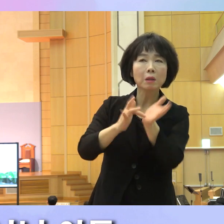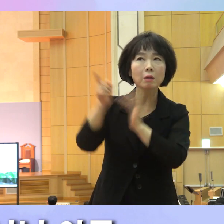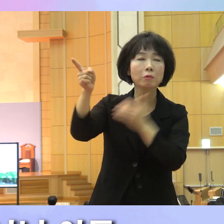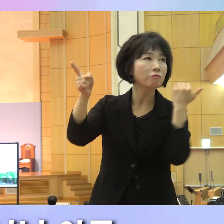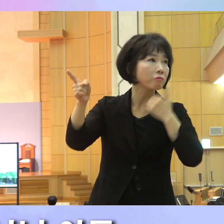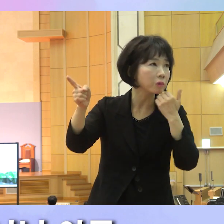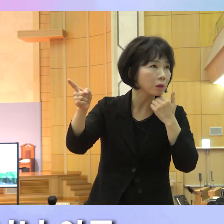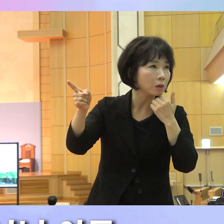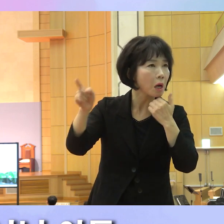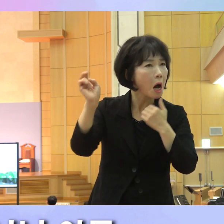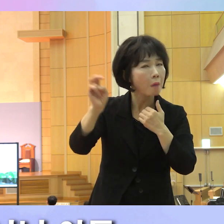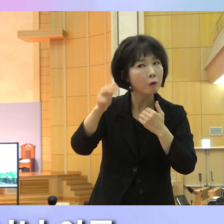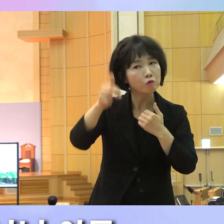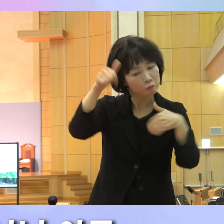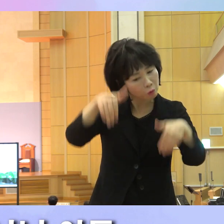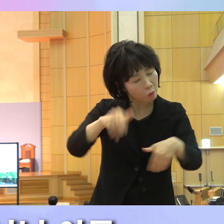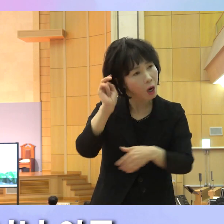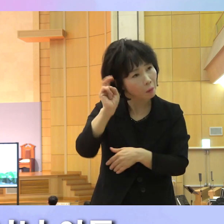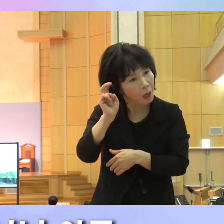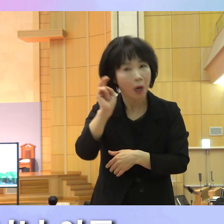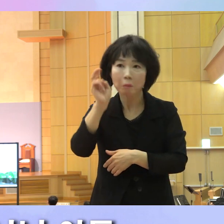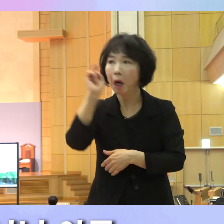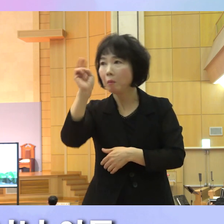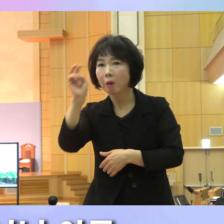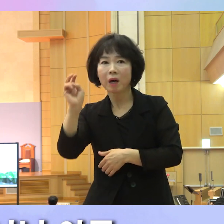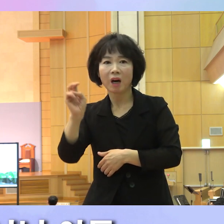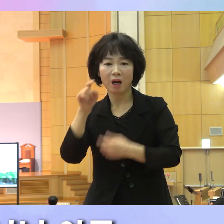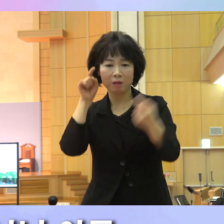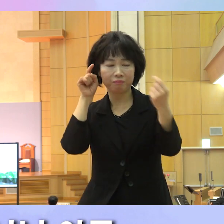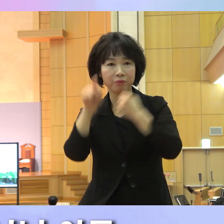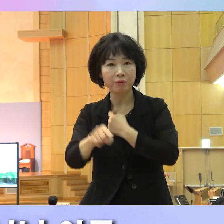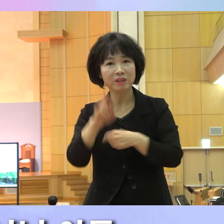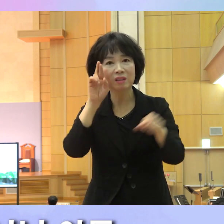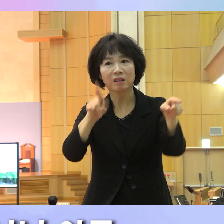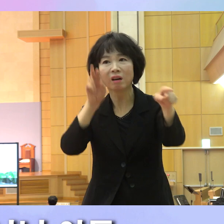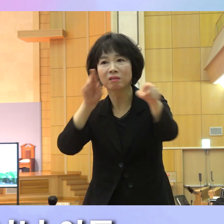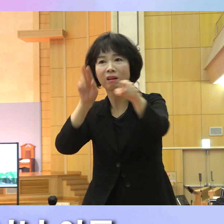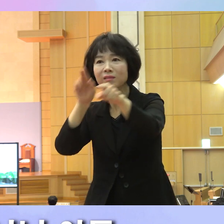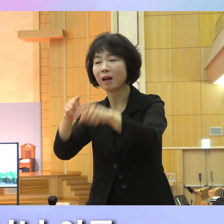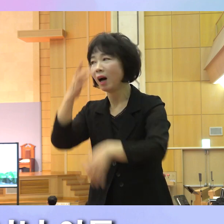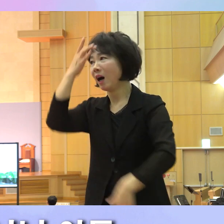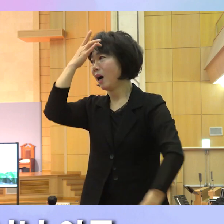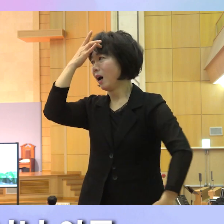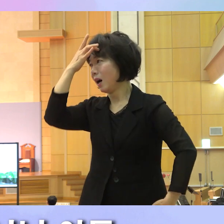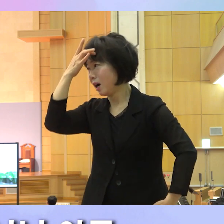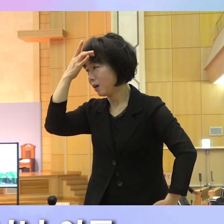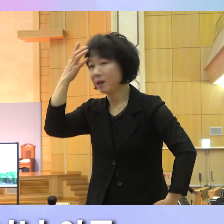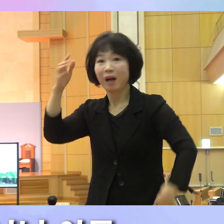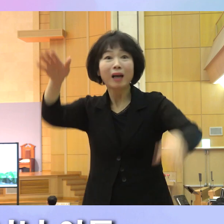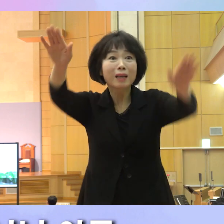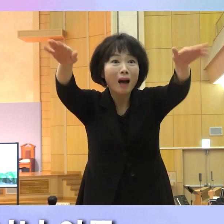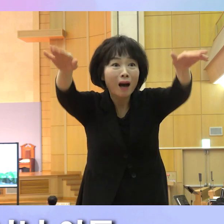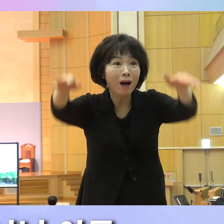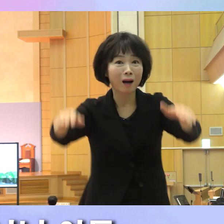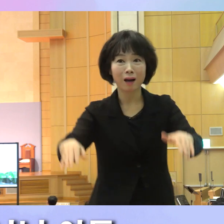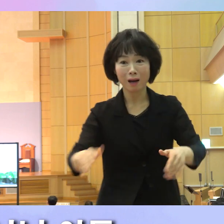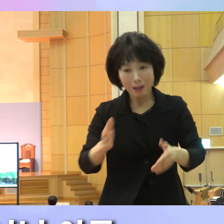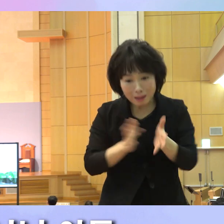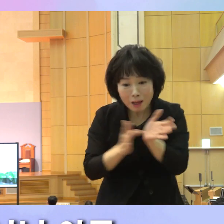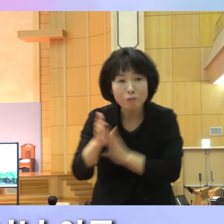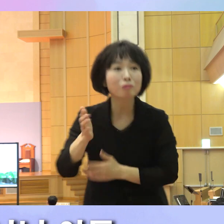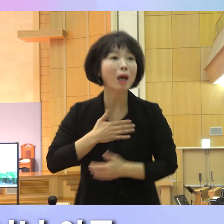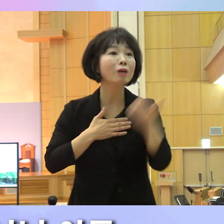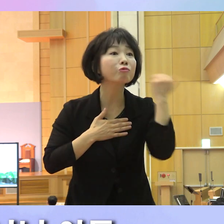거예요. 너희는, 많은 사람들은 그렇다 손치더라도 너희는 12